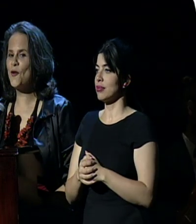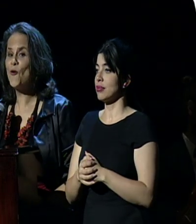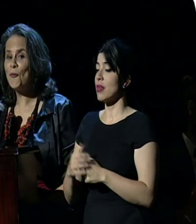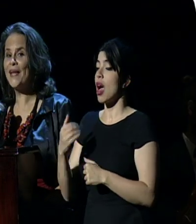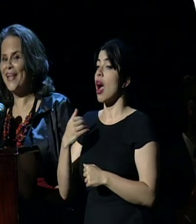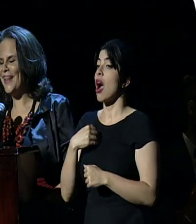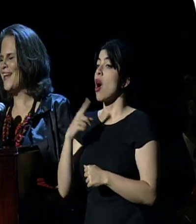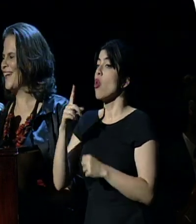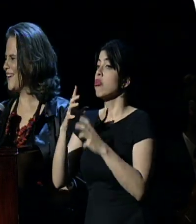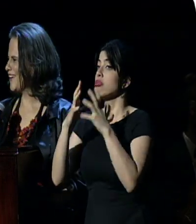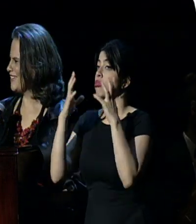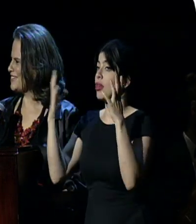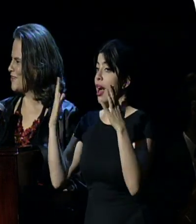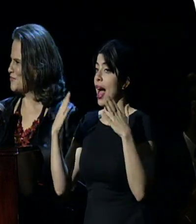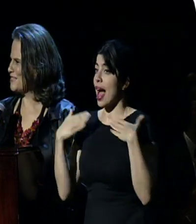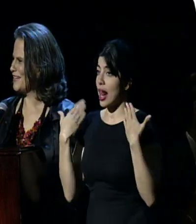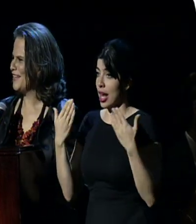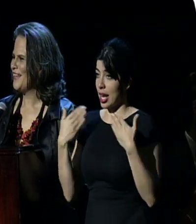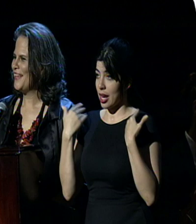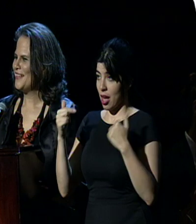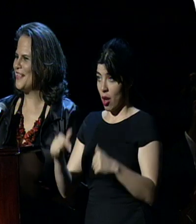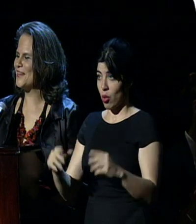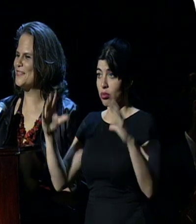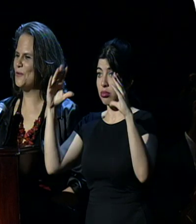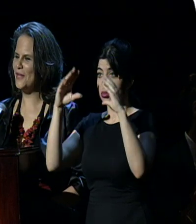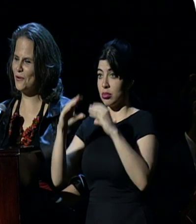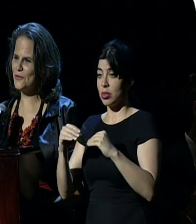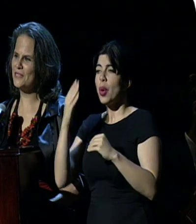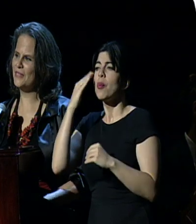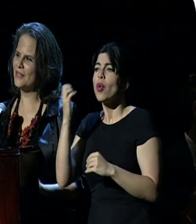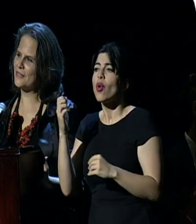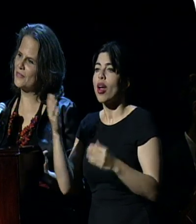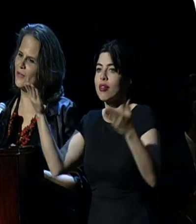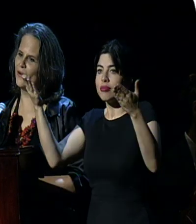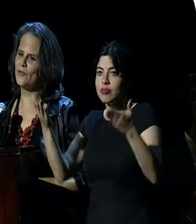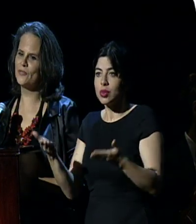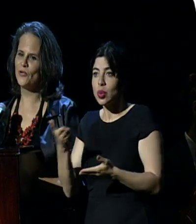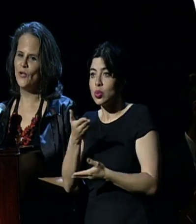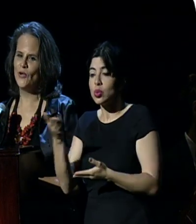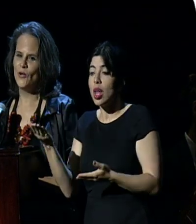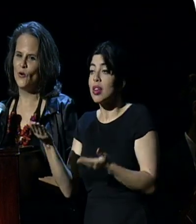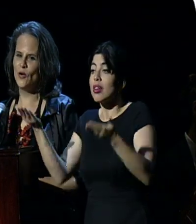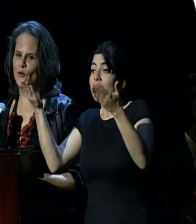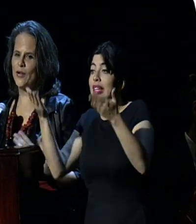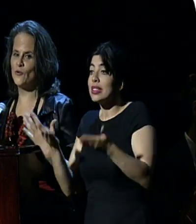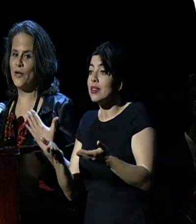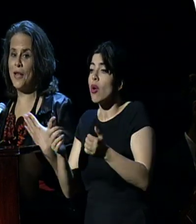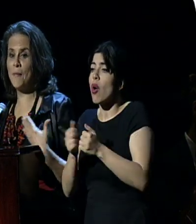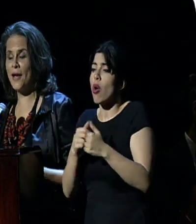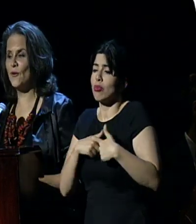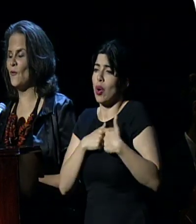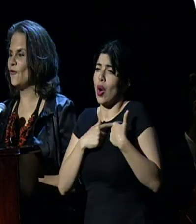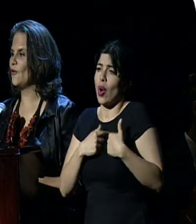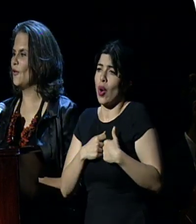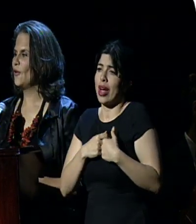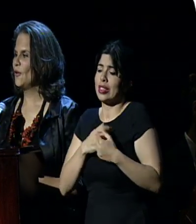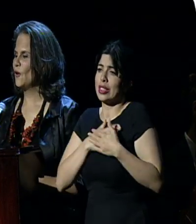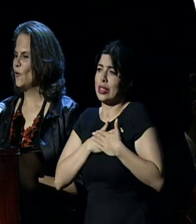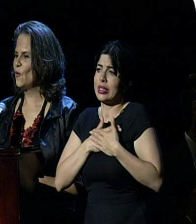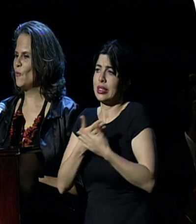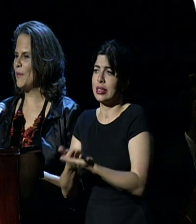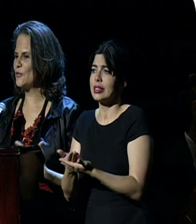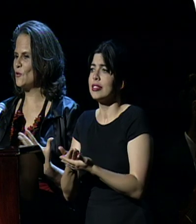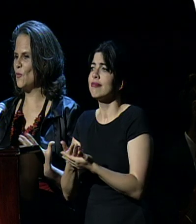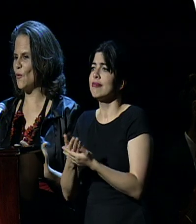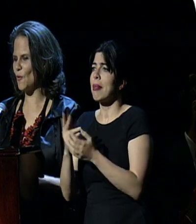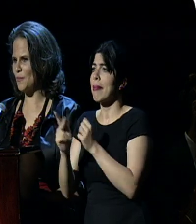Tenemos una enorme alegría esta noche de recibirlos y de recibirlos con el corazón en la mano